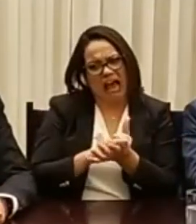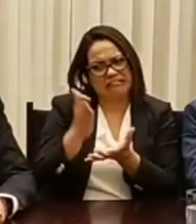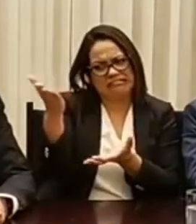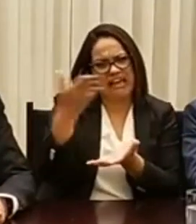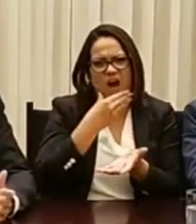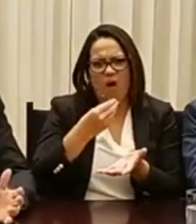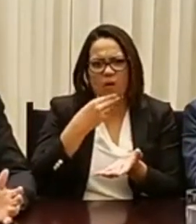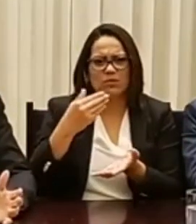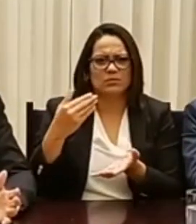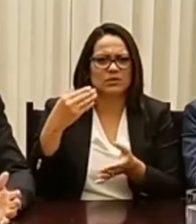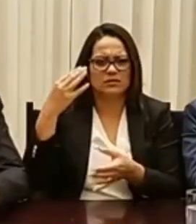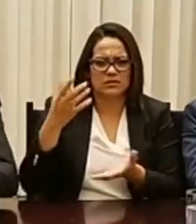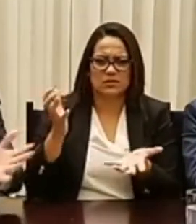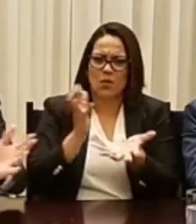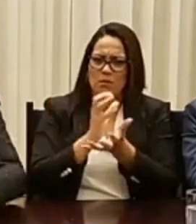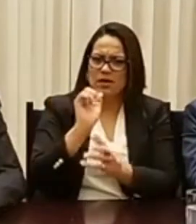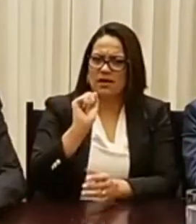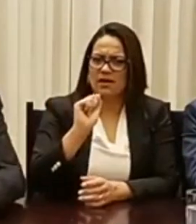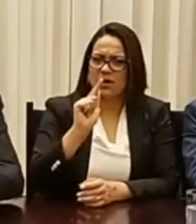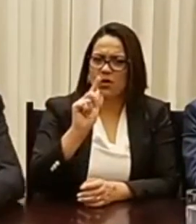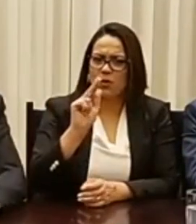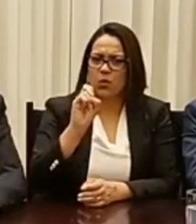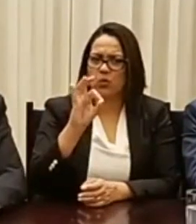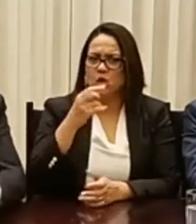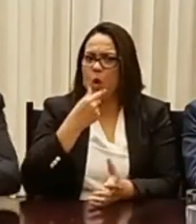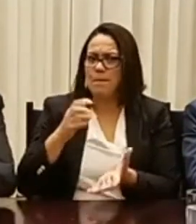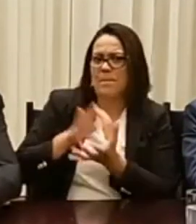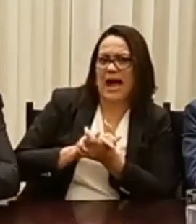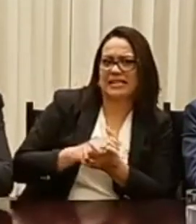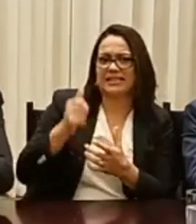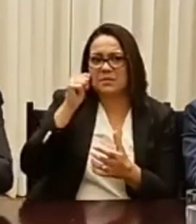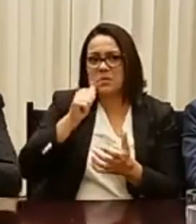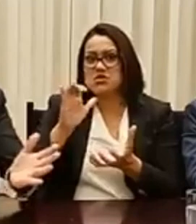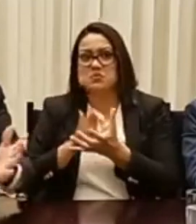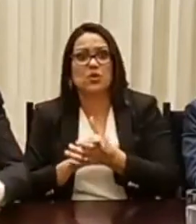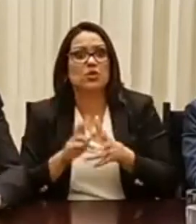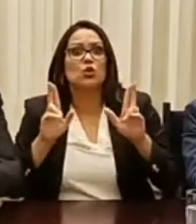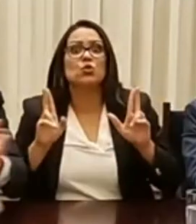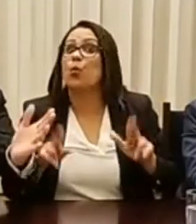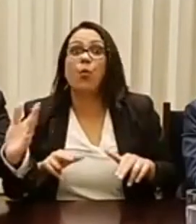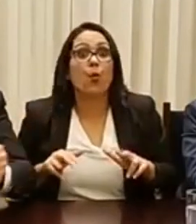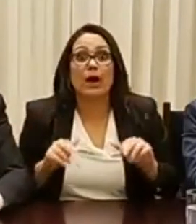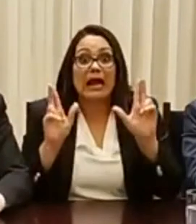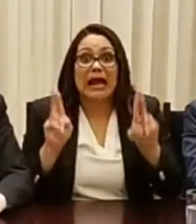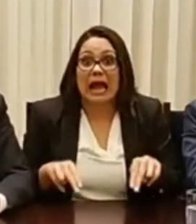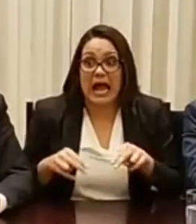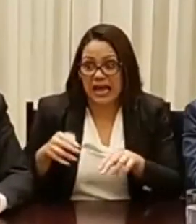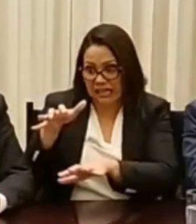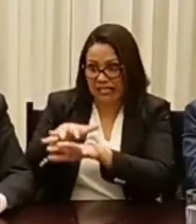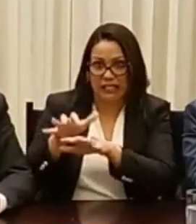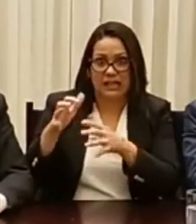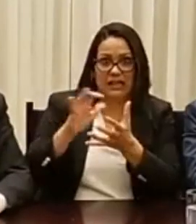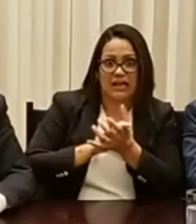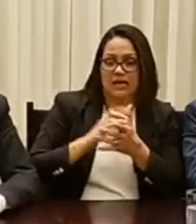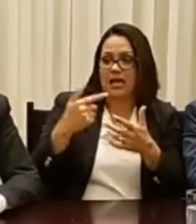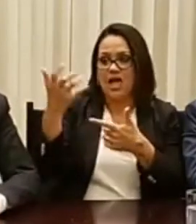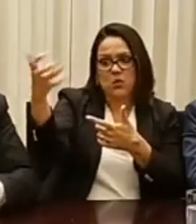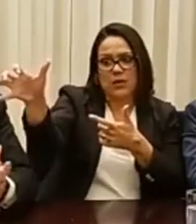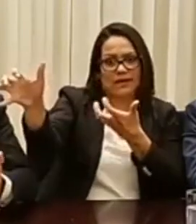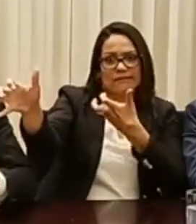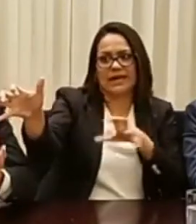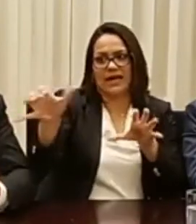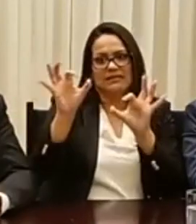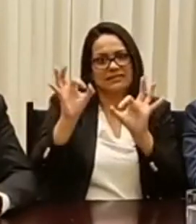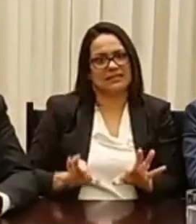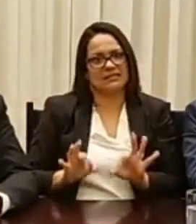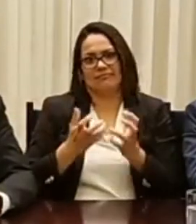ele. O senhor Augusto Aras não vai ser meu marido, nem eu vou ser a esposa dele. Nunca, nunca. Nem eu quero, nem ele quer.